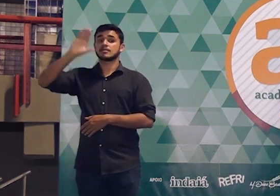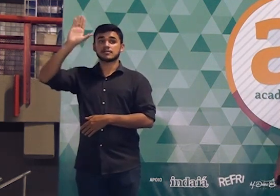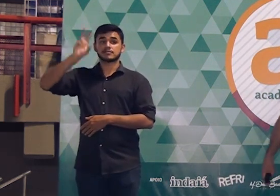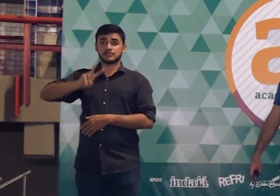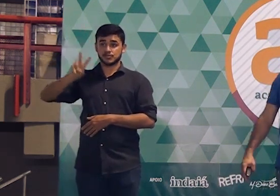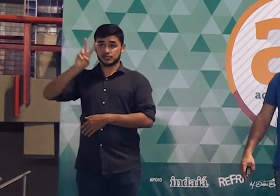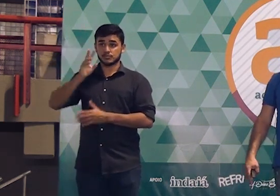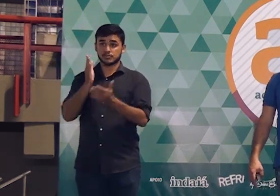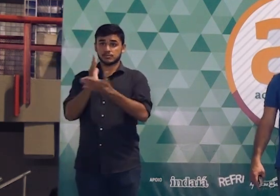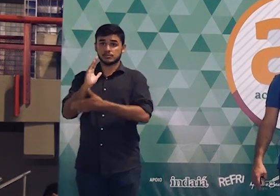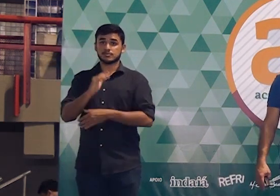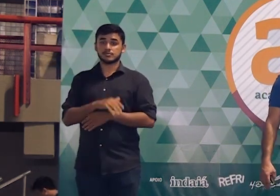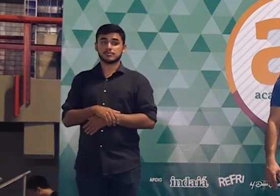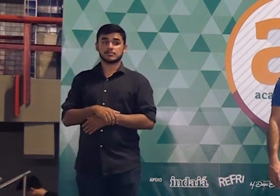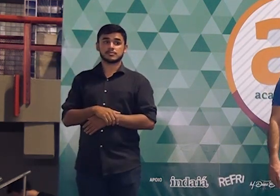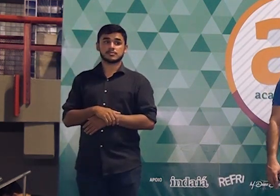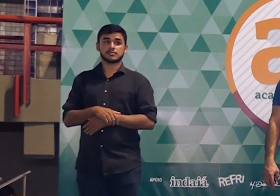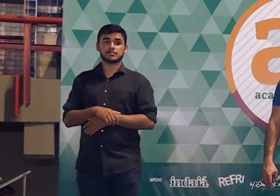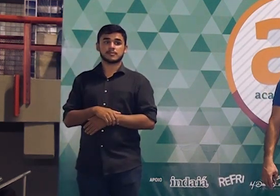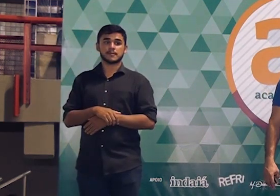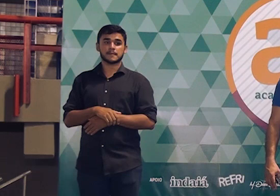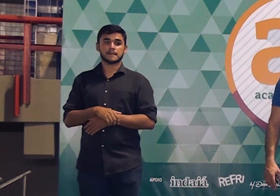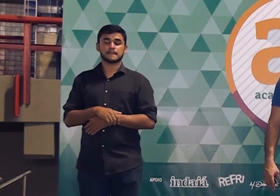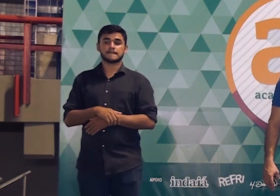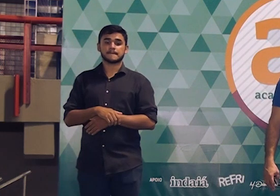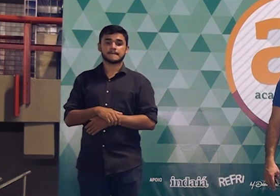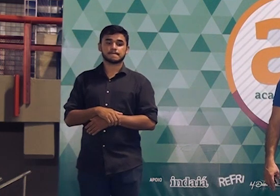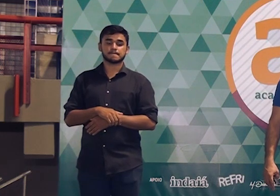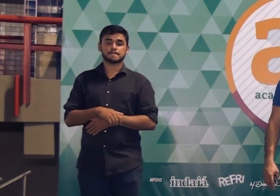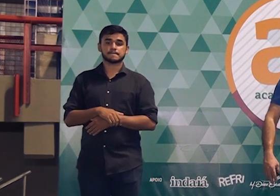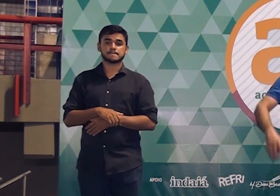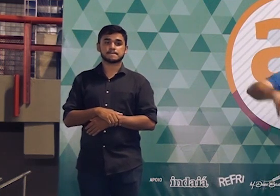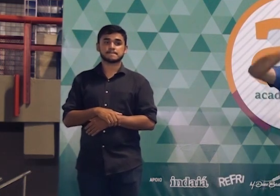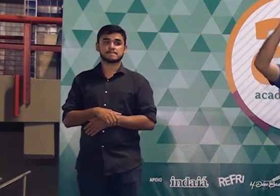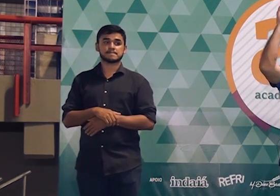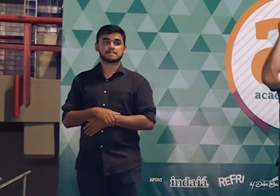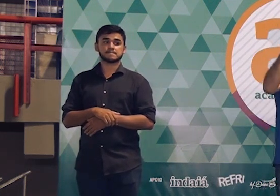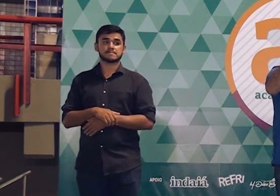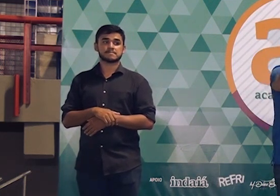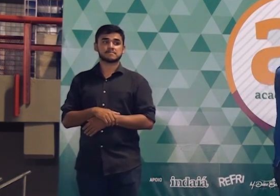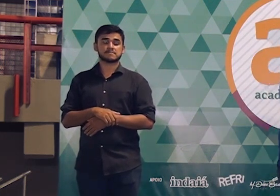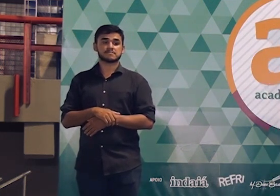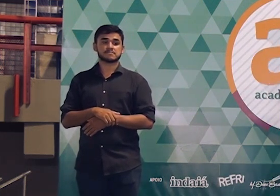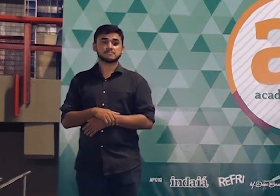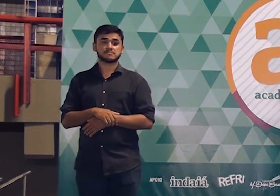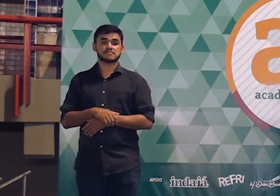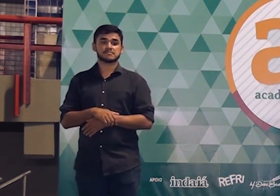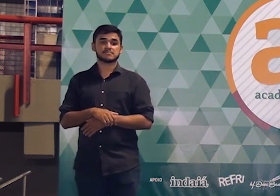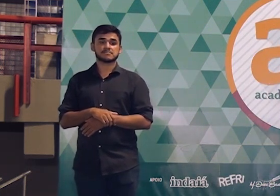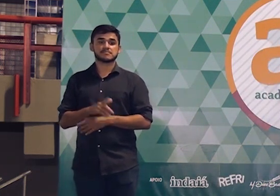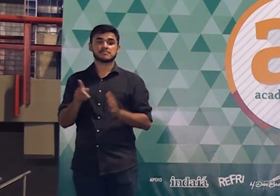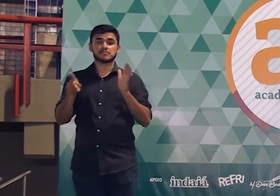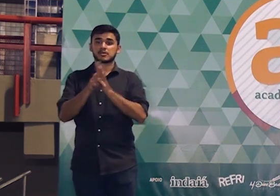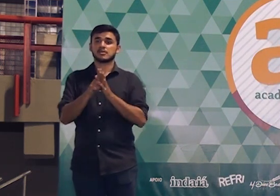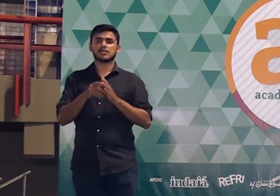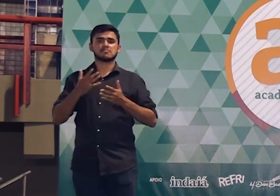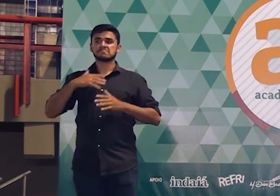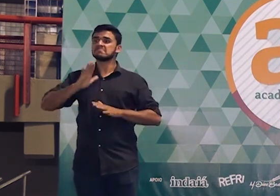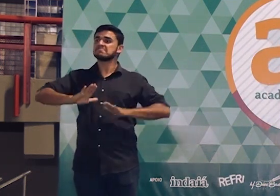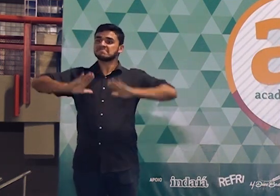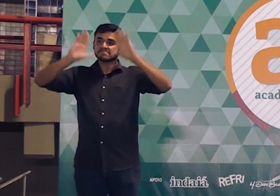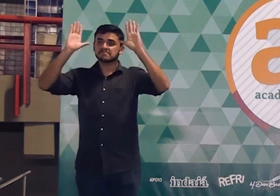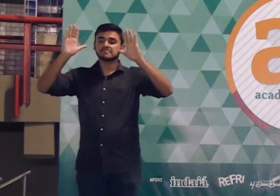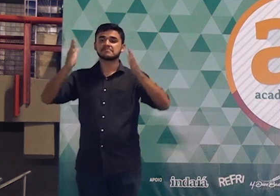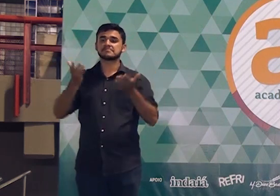aqui. Ô povo mole, meu Jesus. Nessas horas eu levantava os braços, rebolava a banana para cima, minha filha. Tá, minha amiga